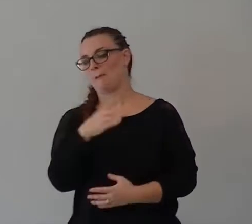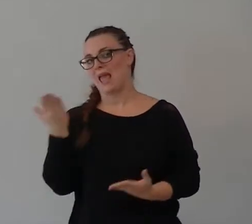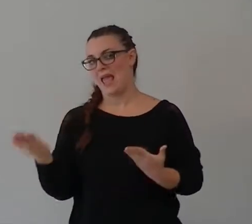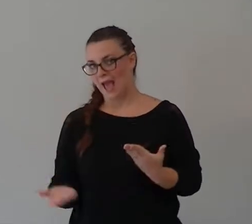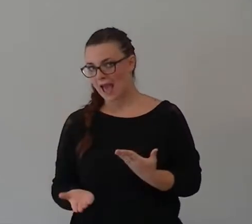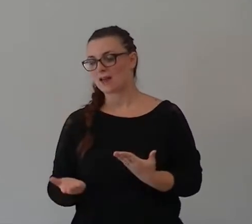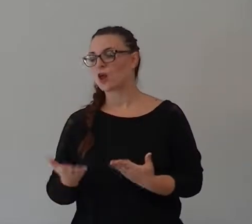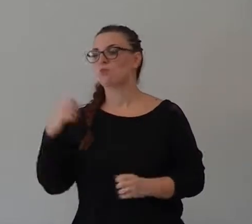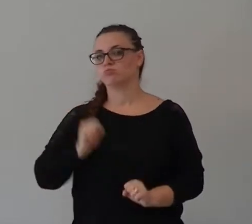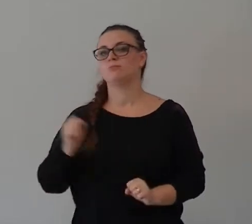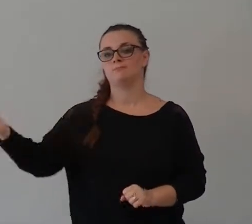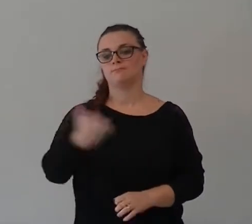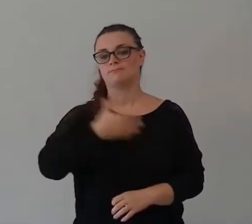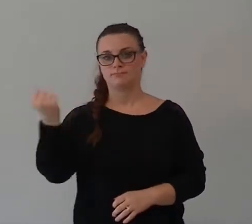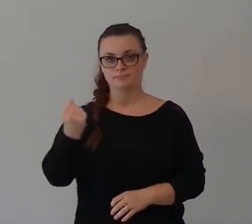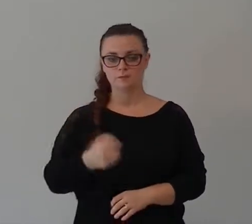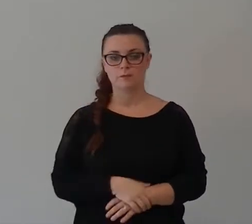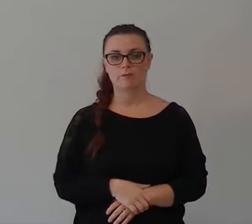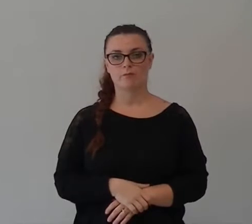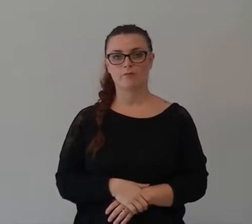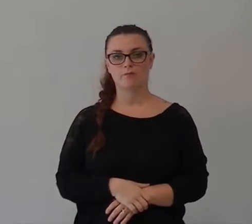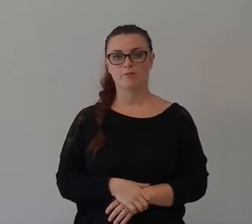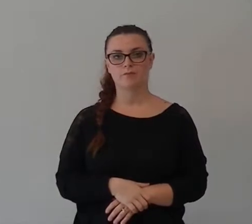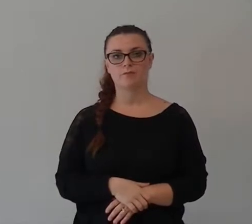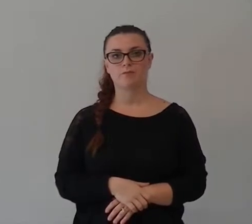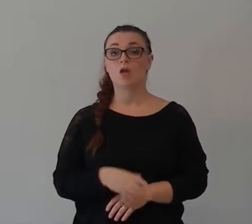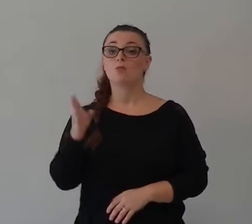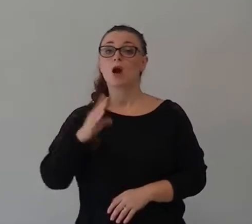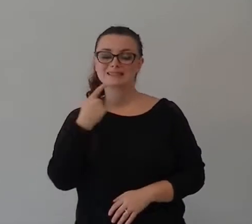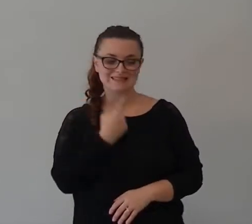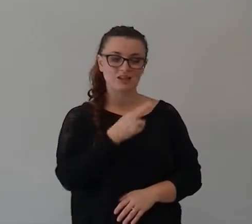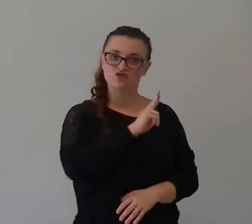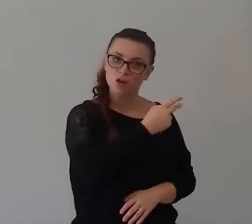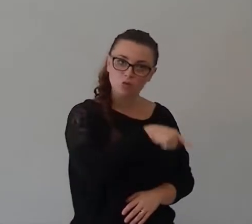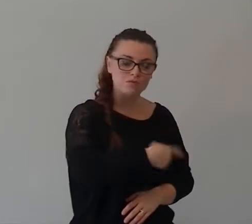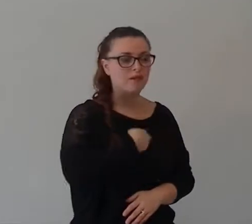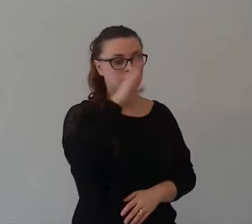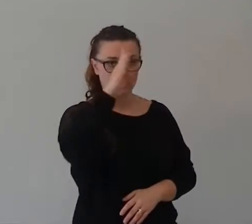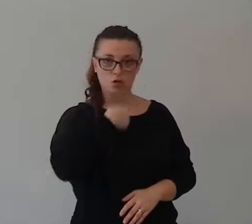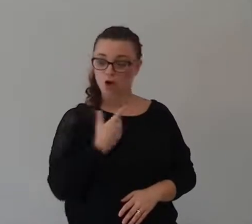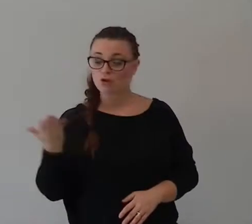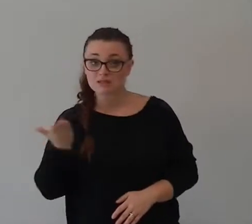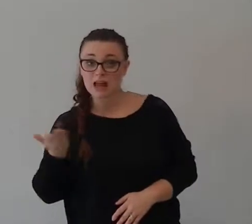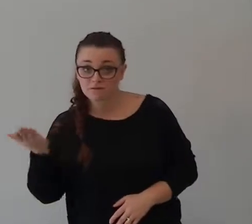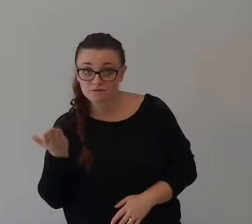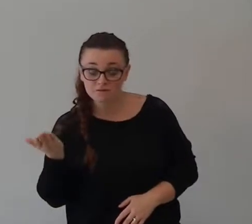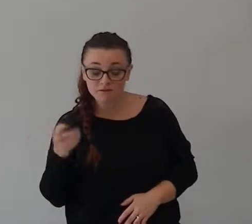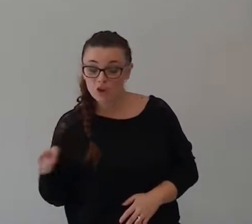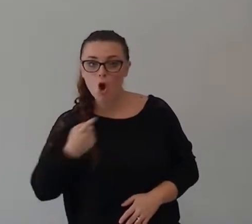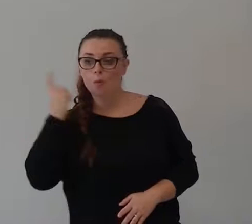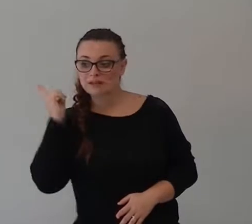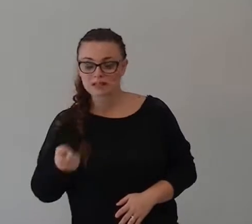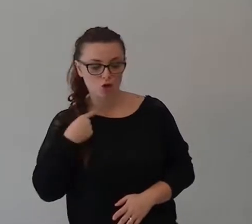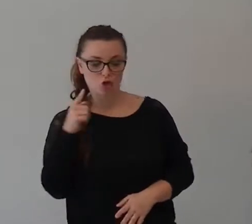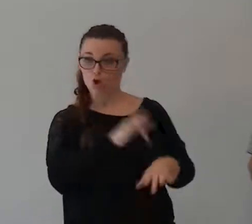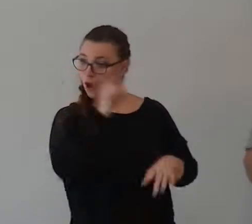Per cui gli dice: attenzione, ai miei servi gli ho detto che non ti tocca. Perché? Perché se ti tocca non puoi andare a vedere con